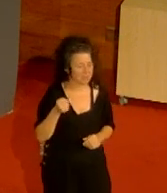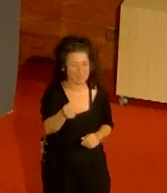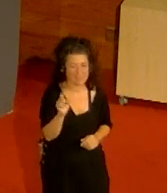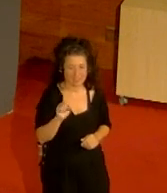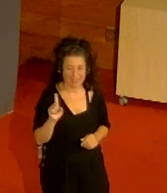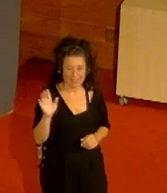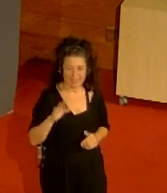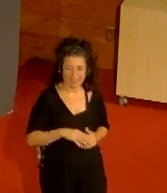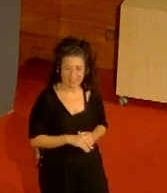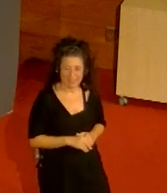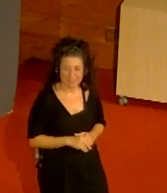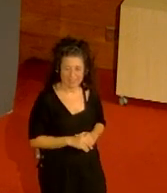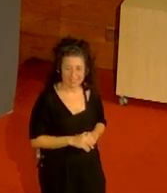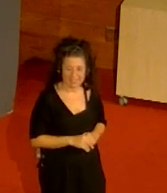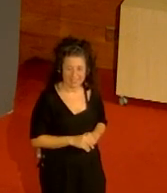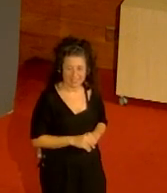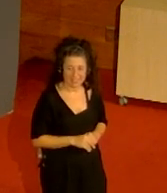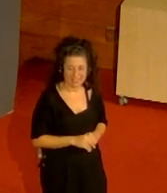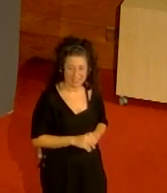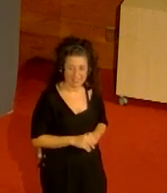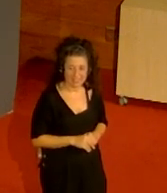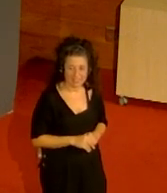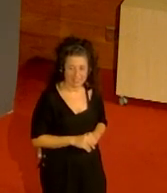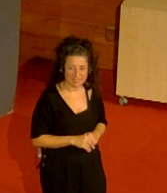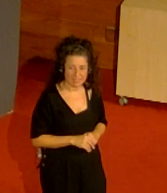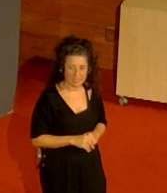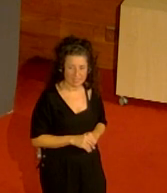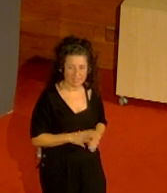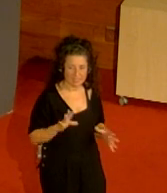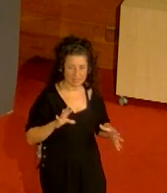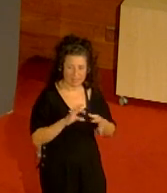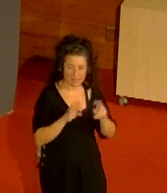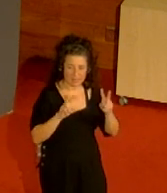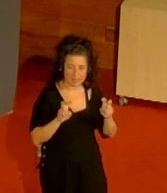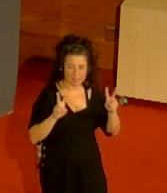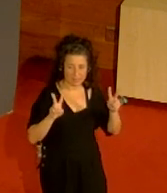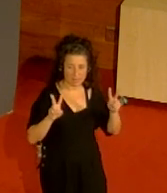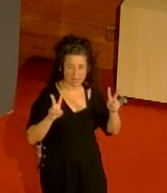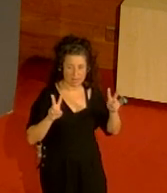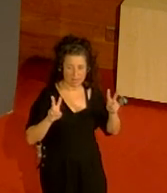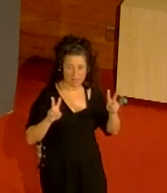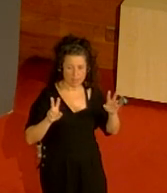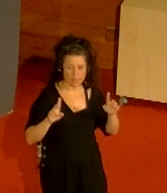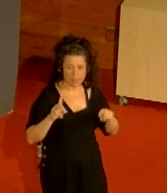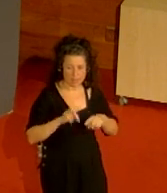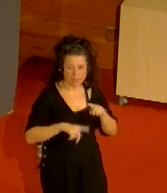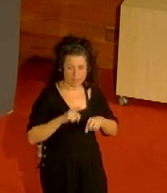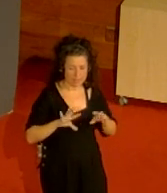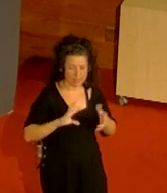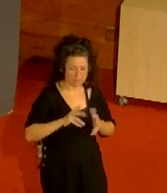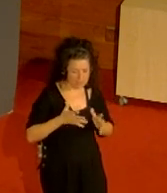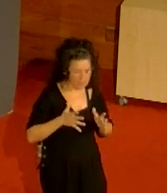En relación con lo que has hablado del bombardeo de noticias, el marco político y cultural en el que suelen estar enfocadas